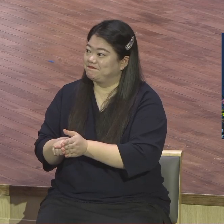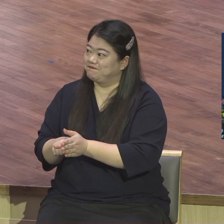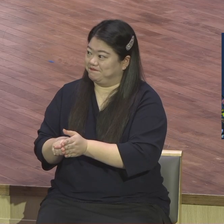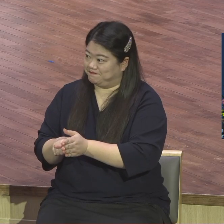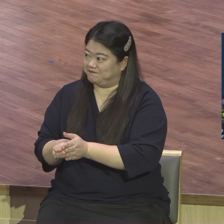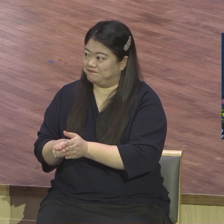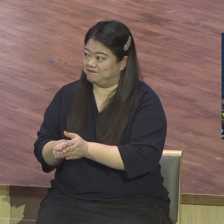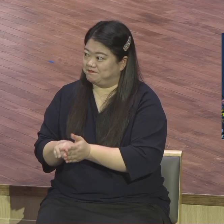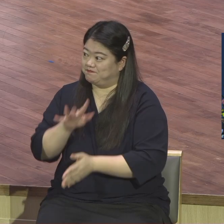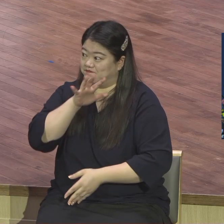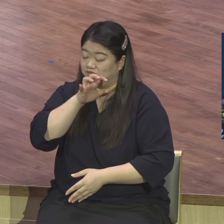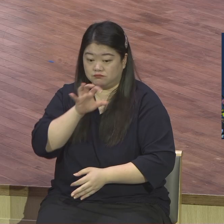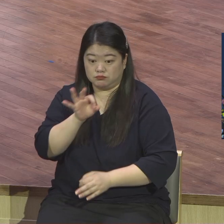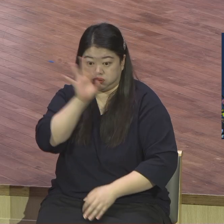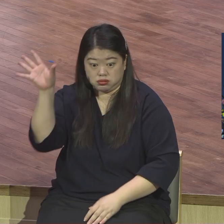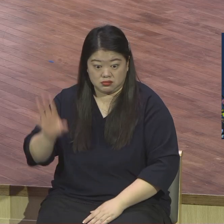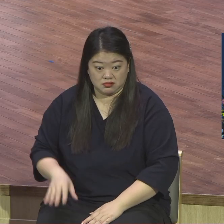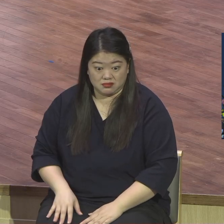계속 불신앙하는데